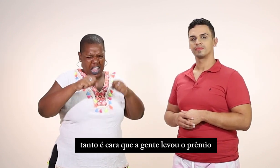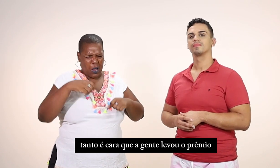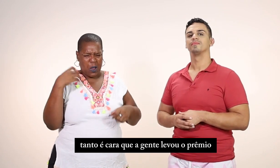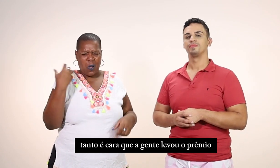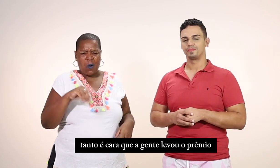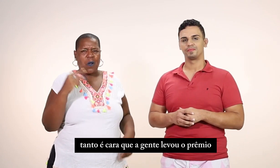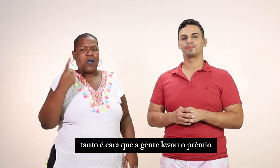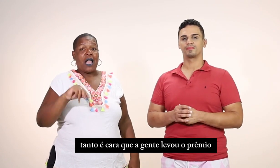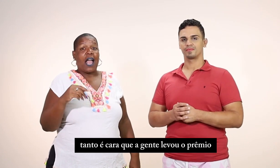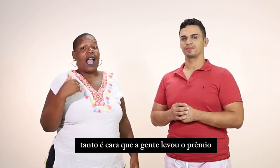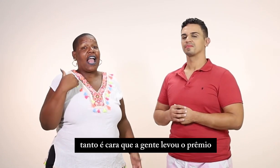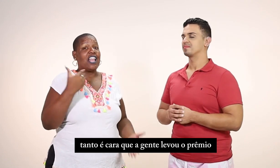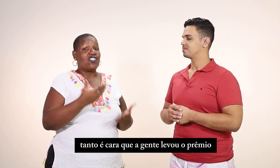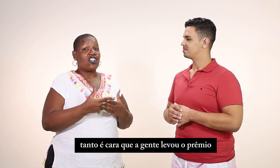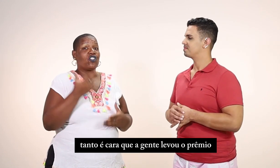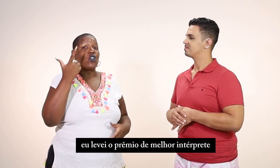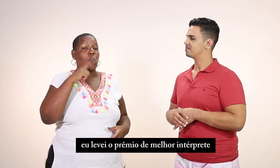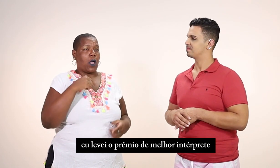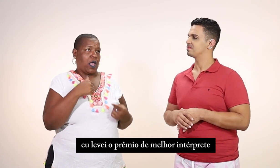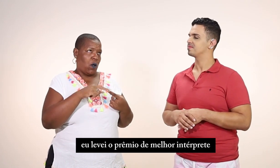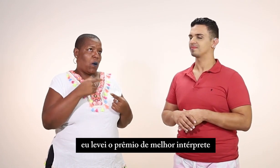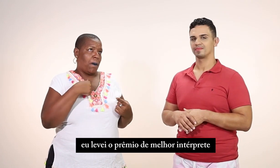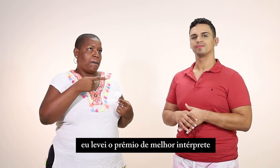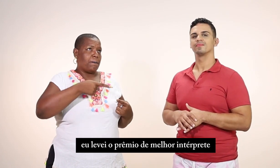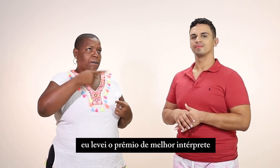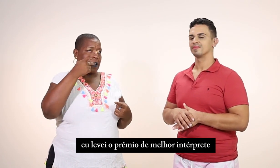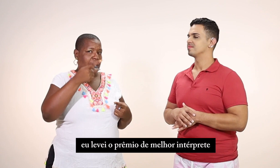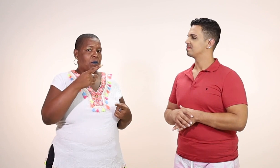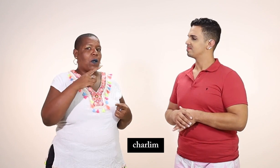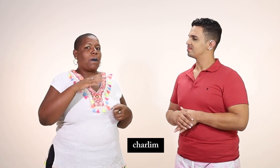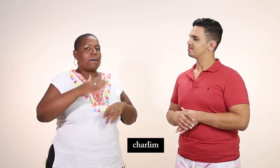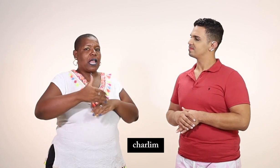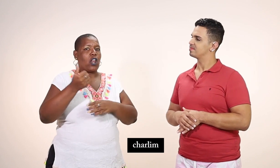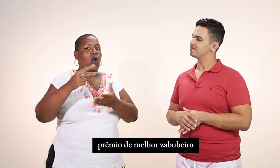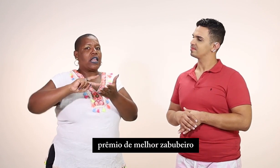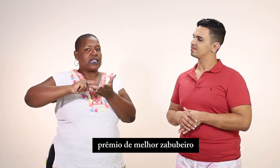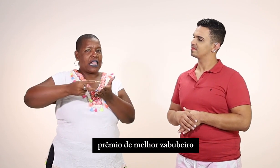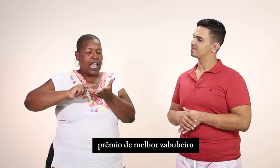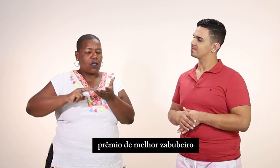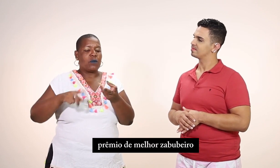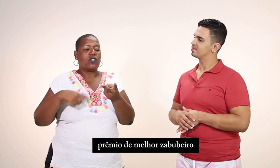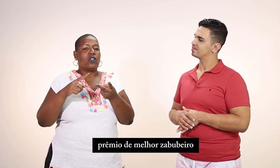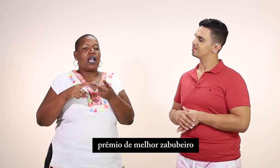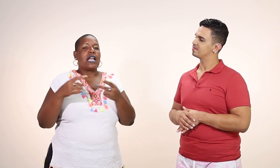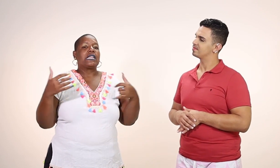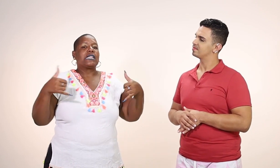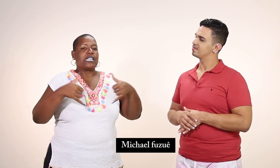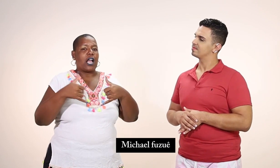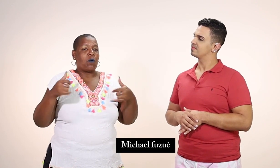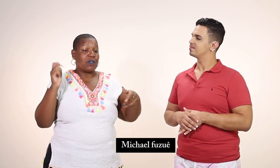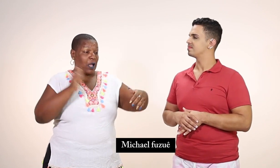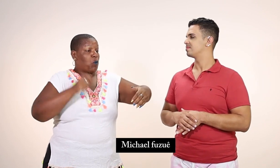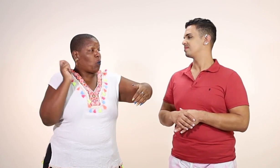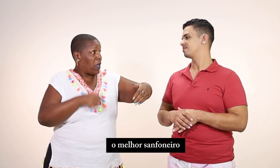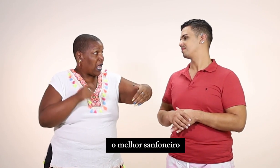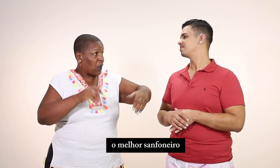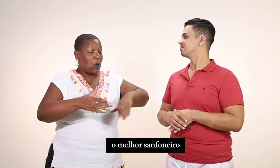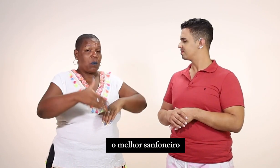Tanto é, cara, que a gente levou o prêmio. Eu levei o prêmio de melhor intérprete, Charlin, prêmio de melhor zabumbeiro, Michael Fuzue, o melhor